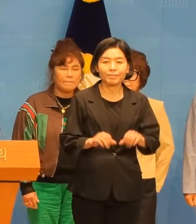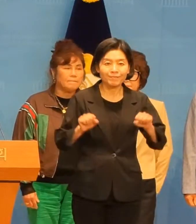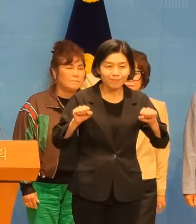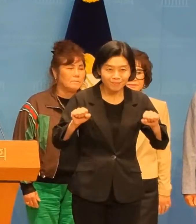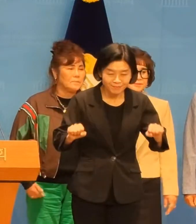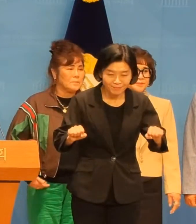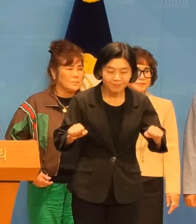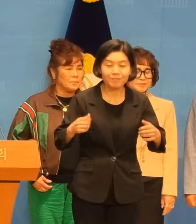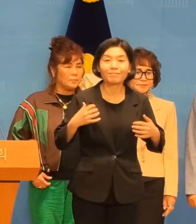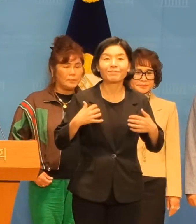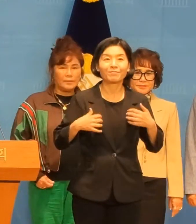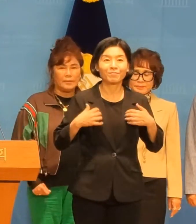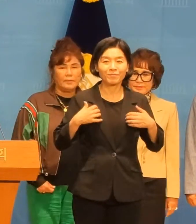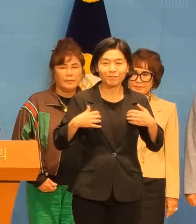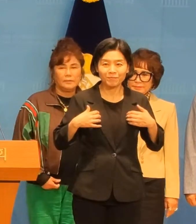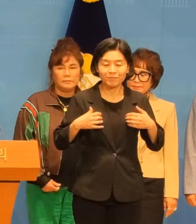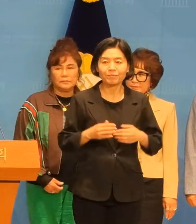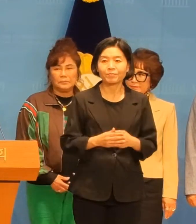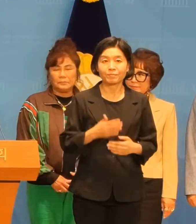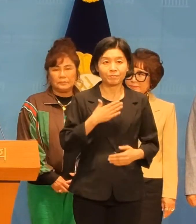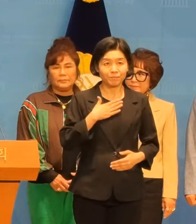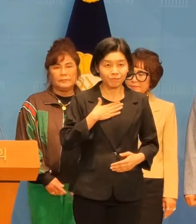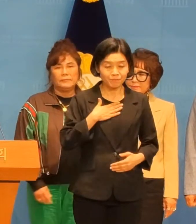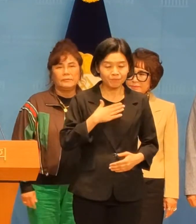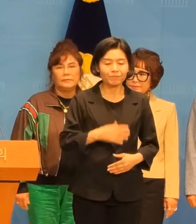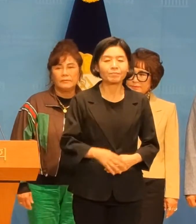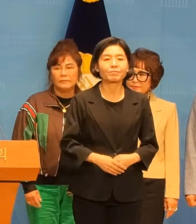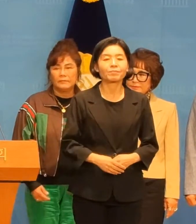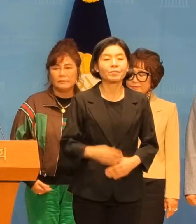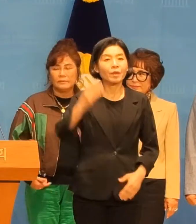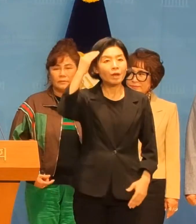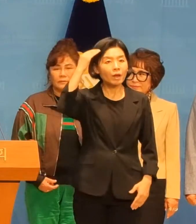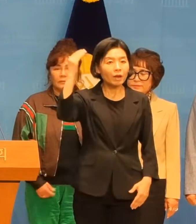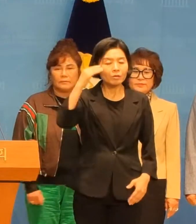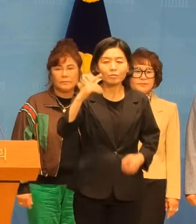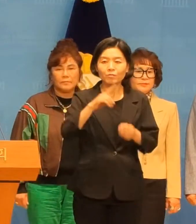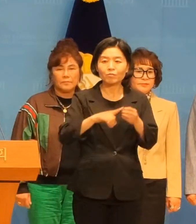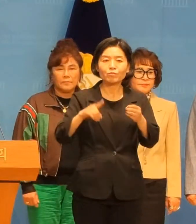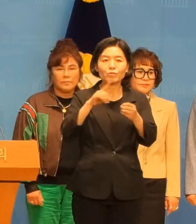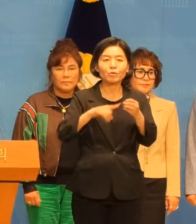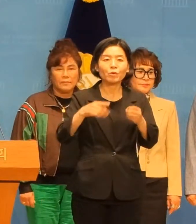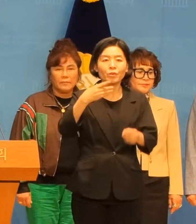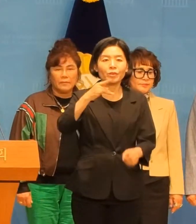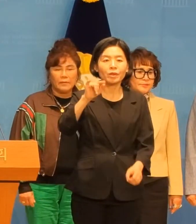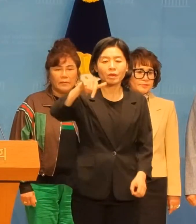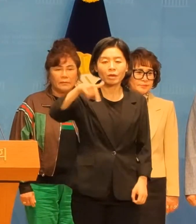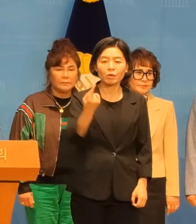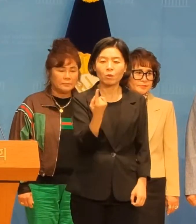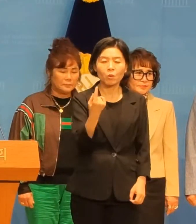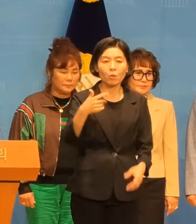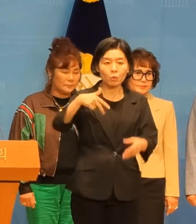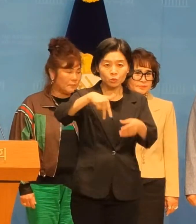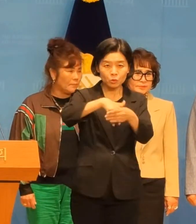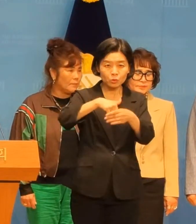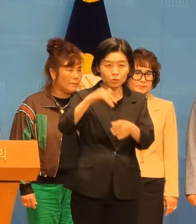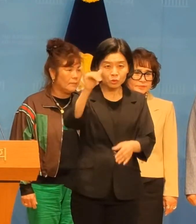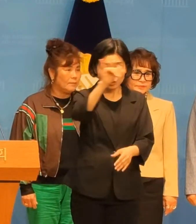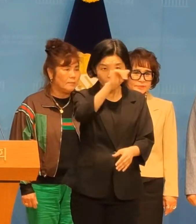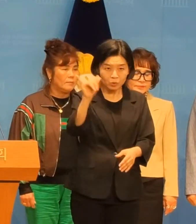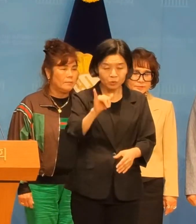안녕하십니까. 반갑습니다. 저는 한국불교 태고종 전국 신도회